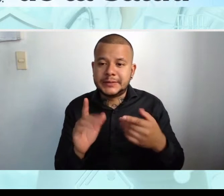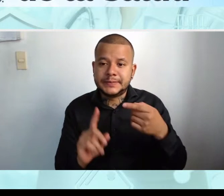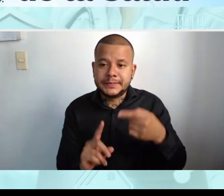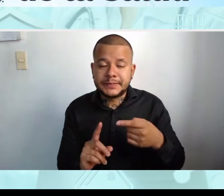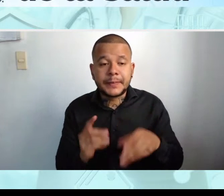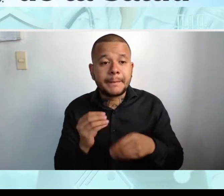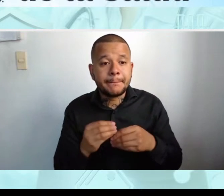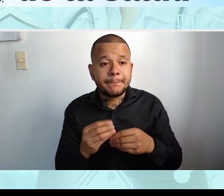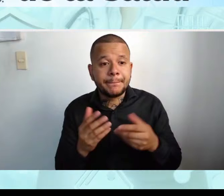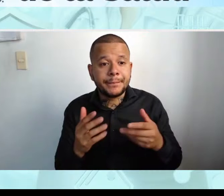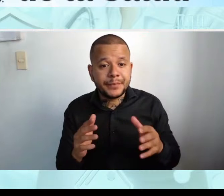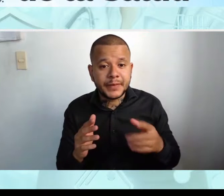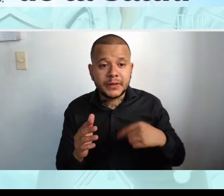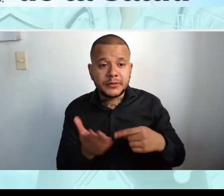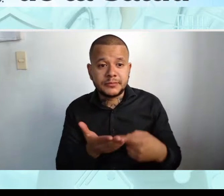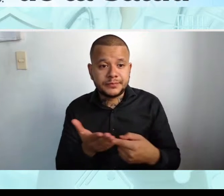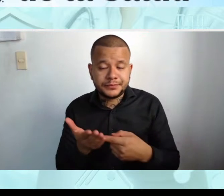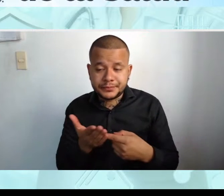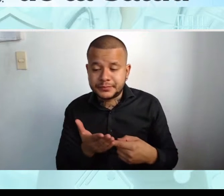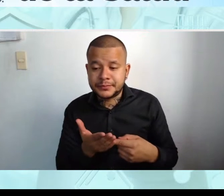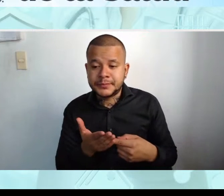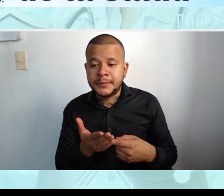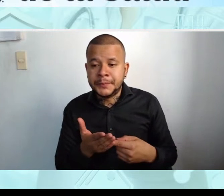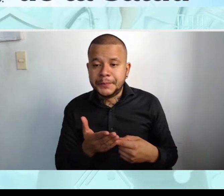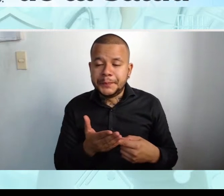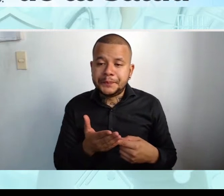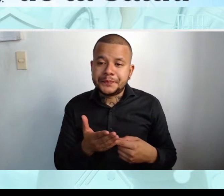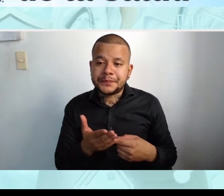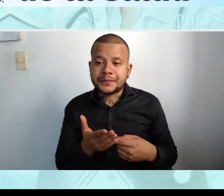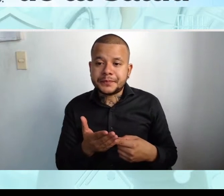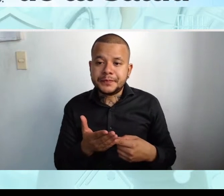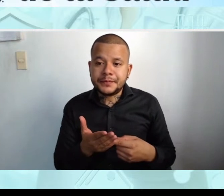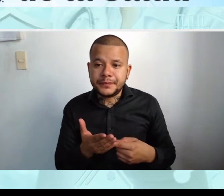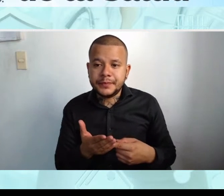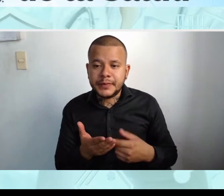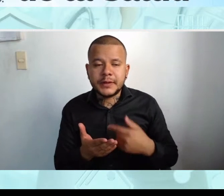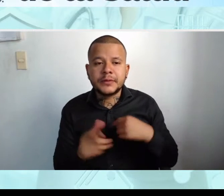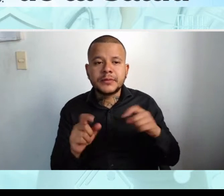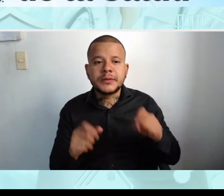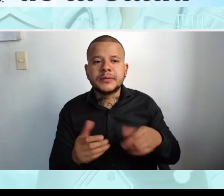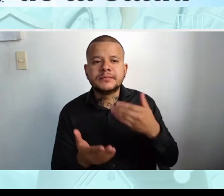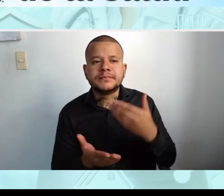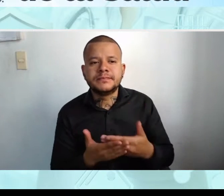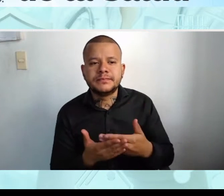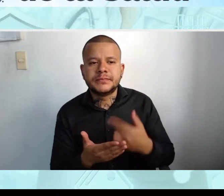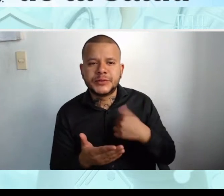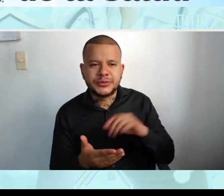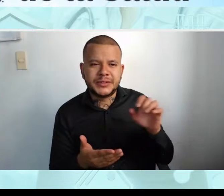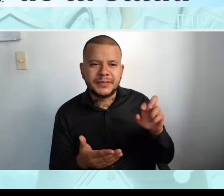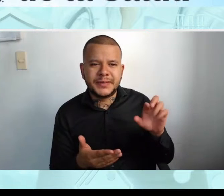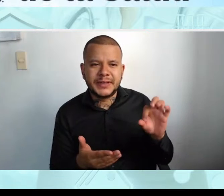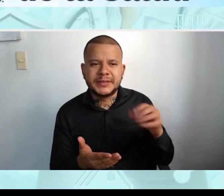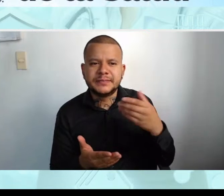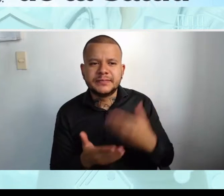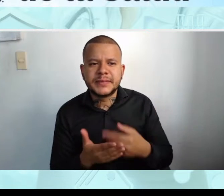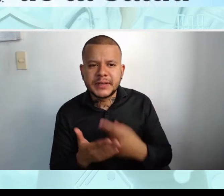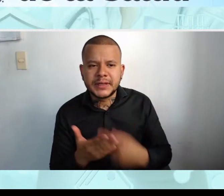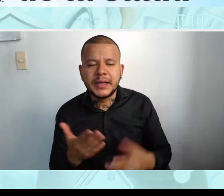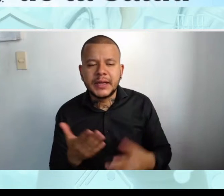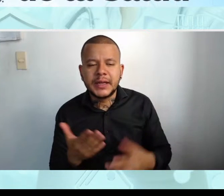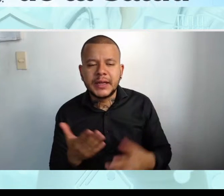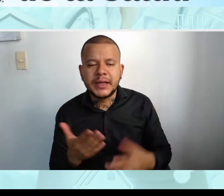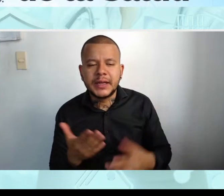hablar entonces de esto, uno inmediatamente lo que tiene que garantizar como EPS es la red, la prestación